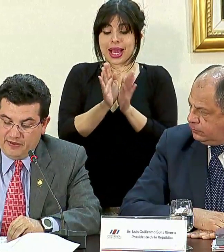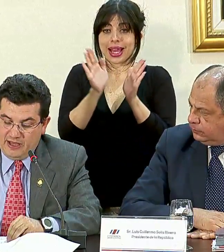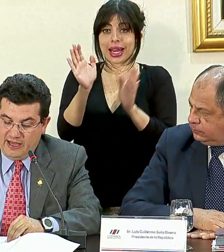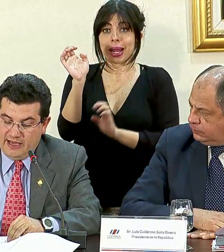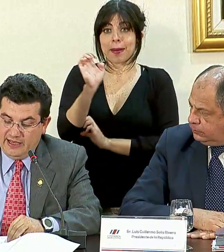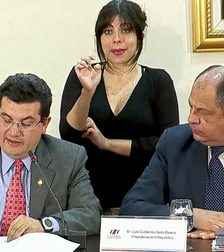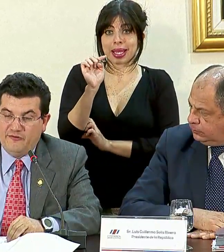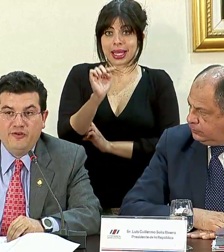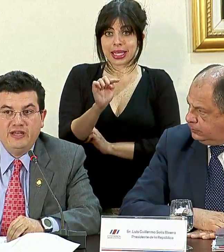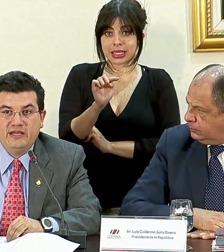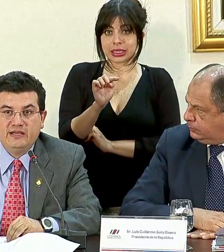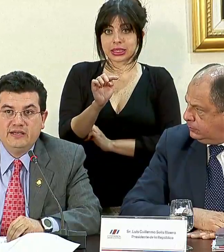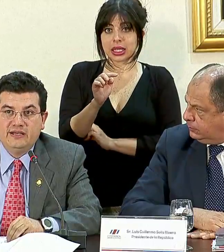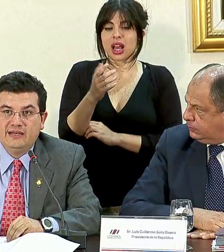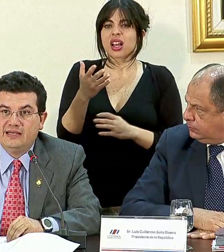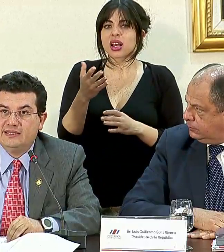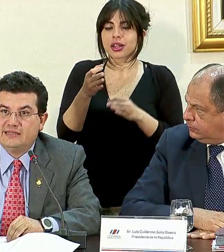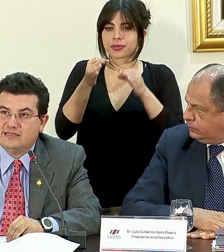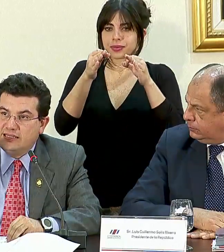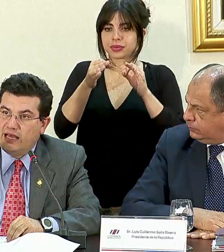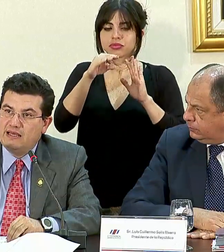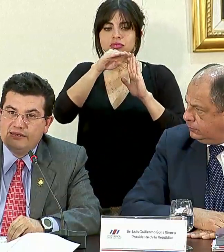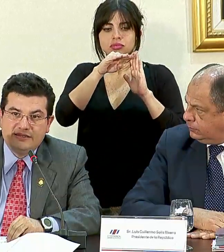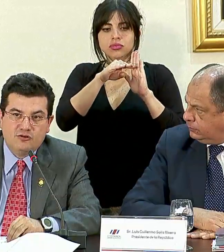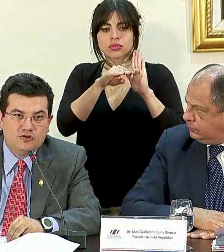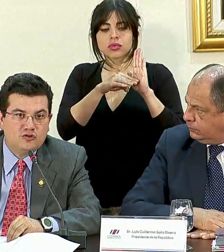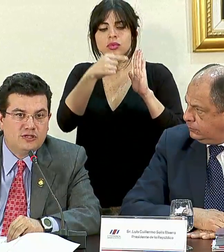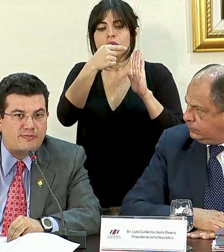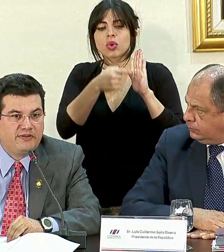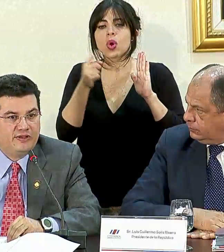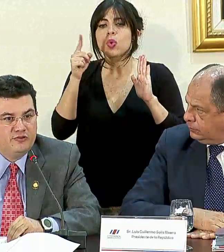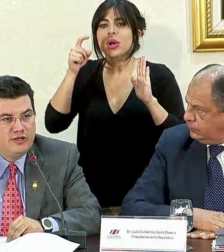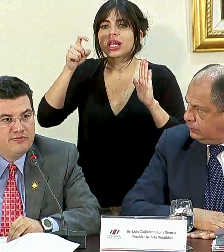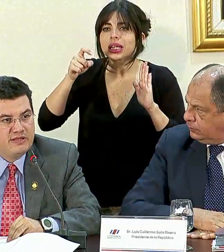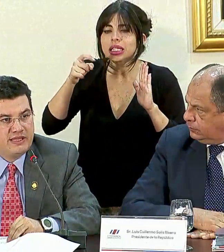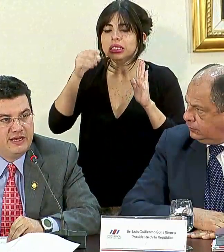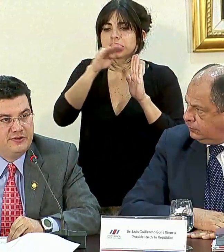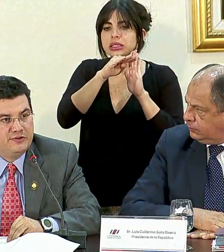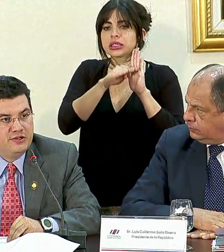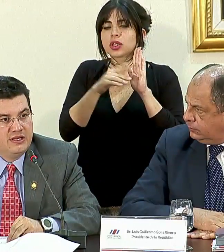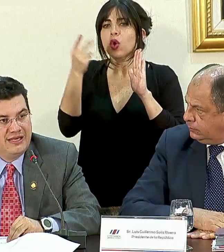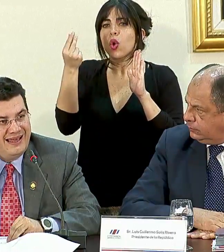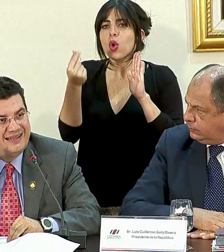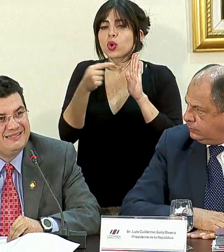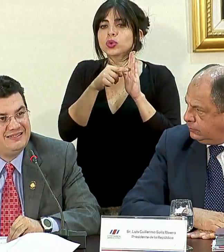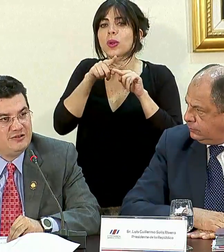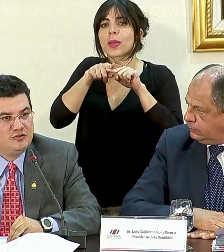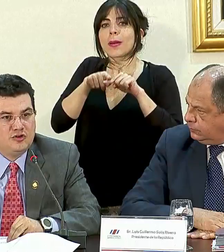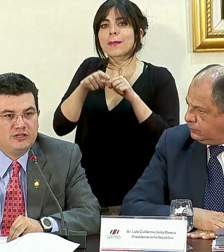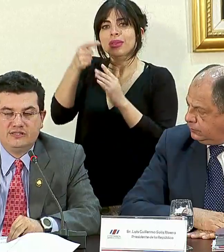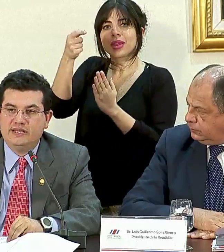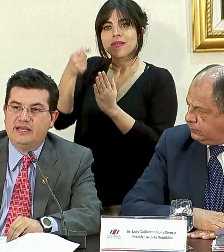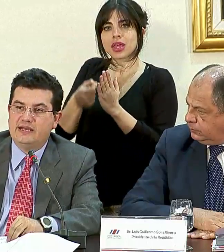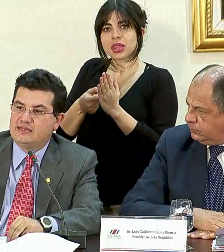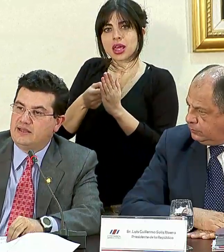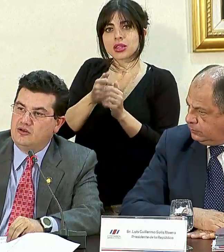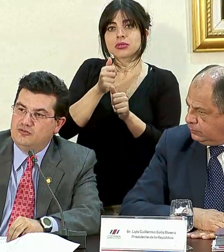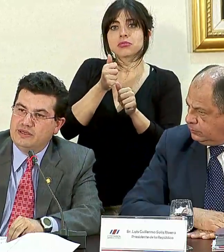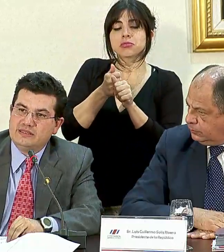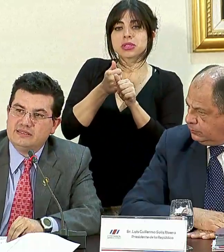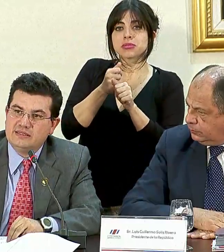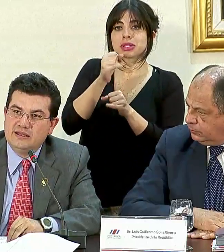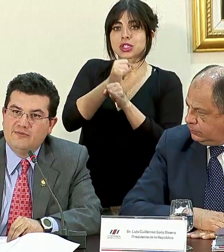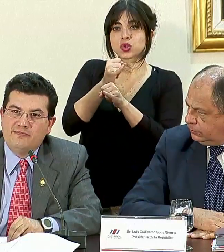emergencia define las necesidades y costos a partir de un inventario que las instituciones tienen